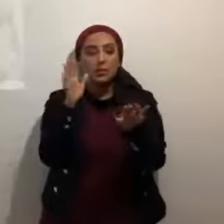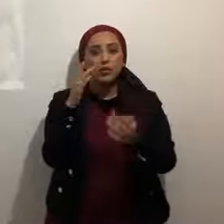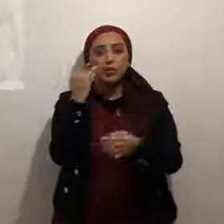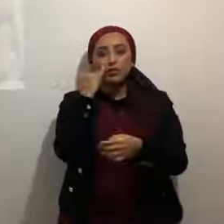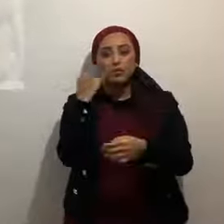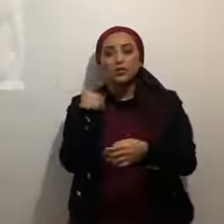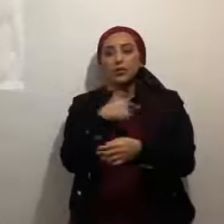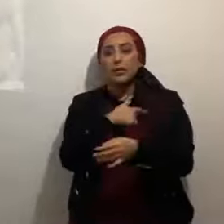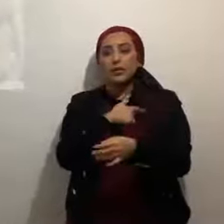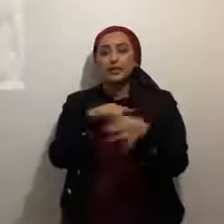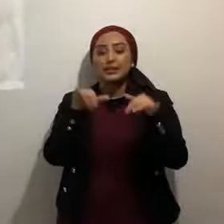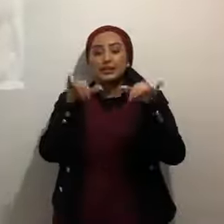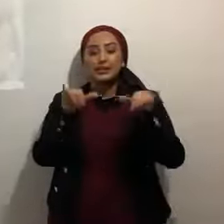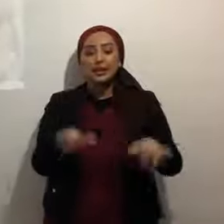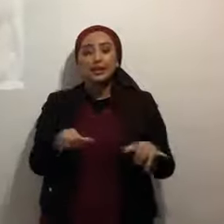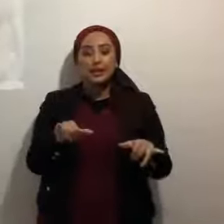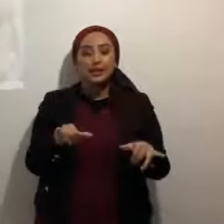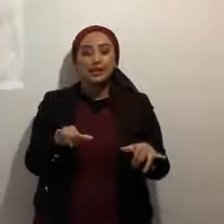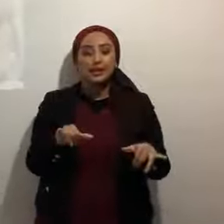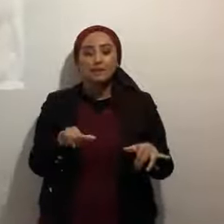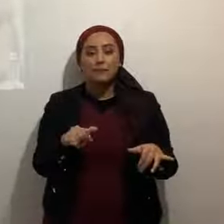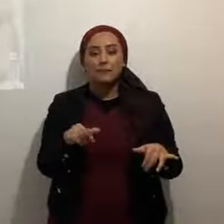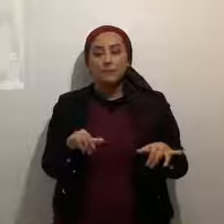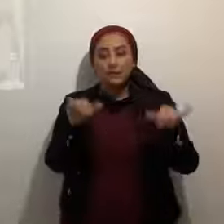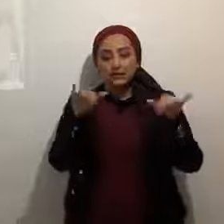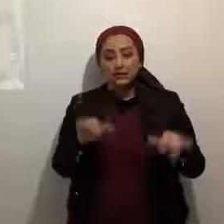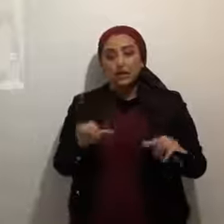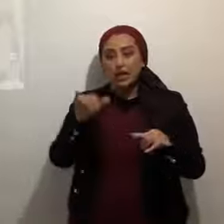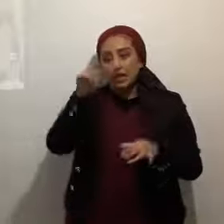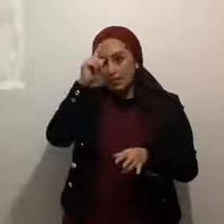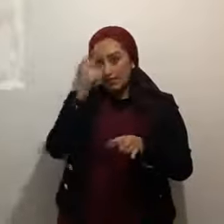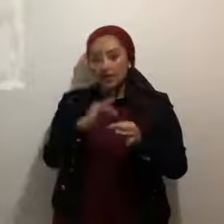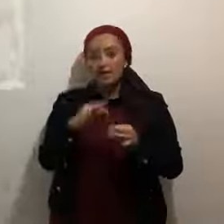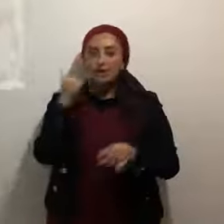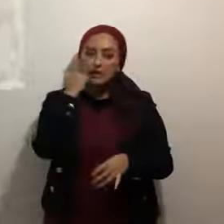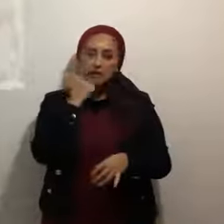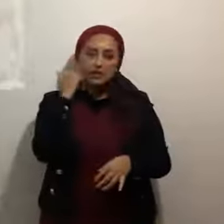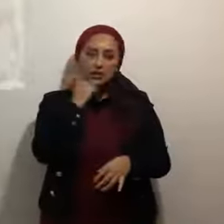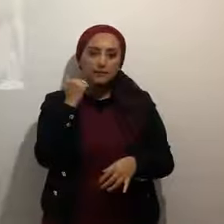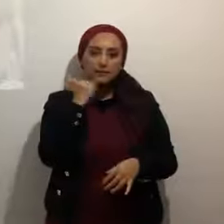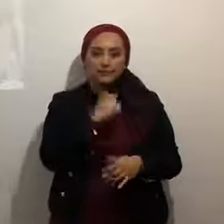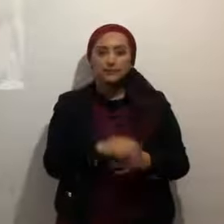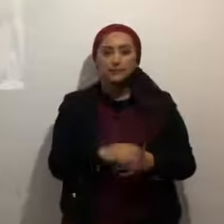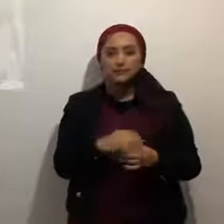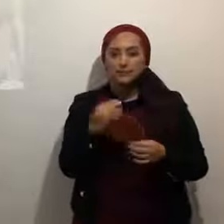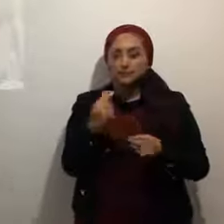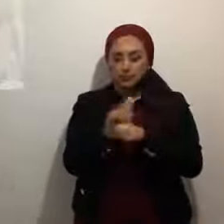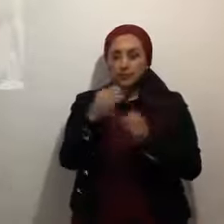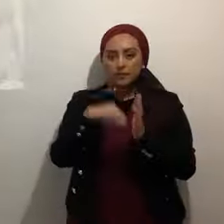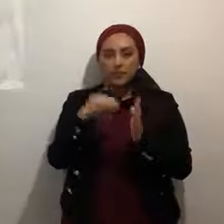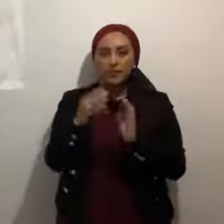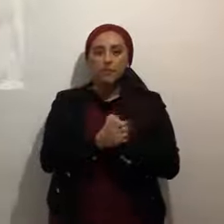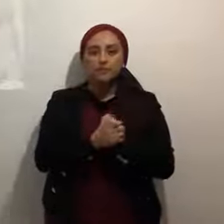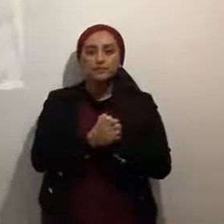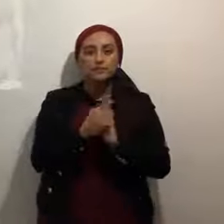permanezcamos o permanezca más bien la fe cada mañana. Anótenlo, les va a servir. Solo el